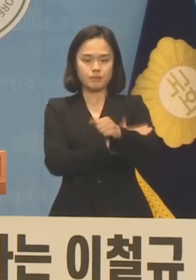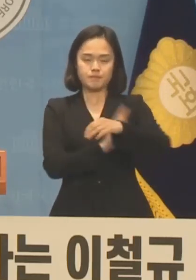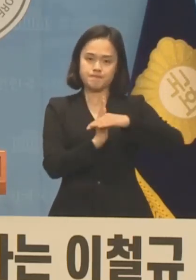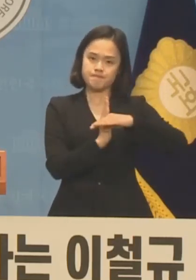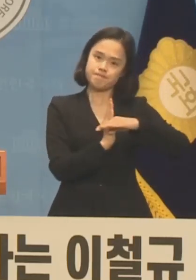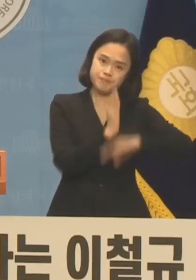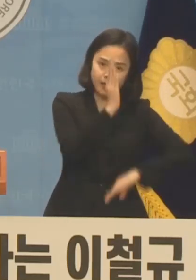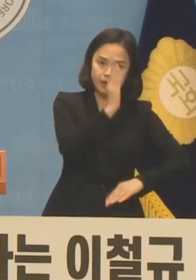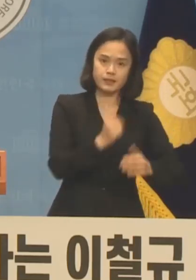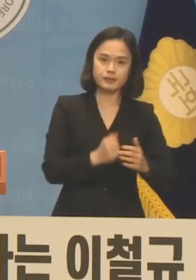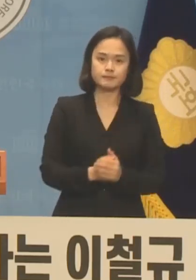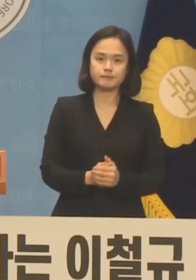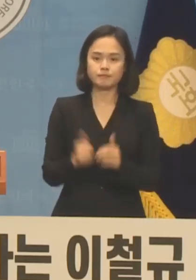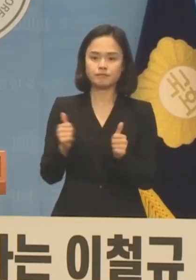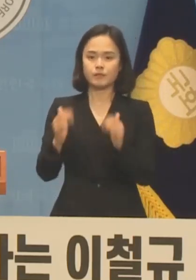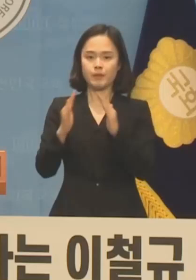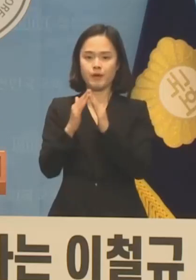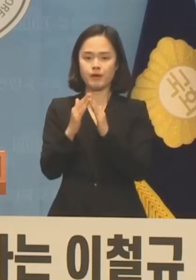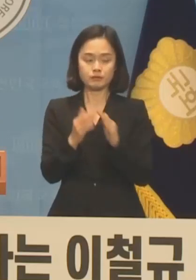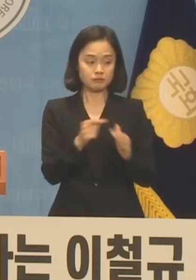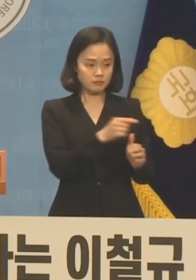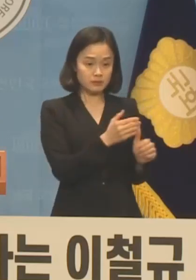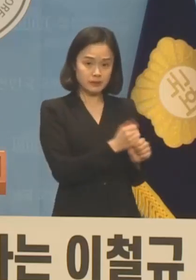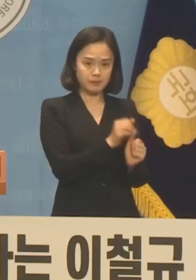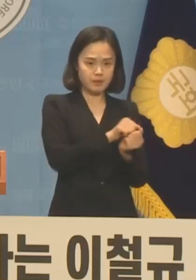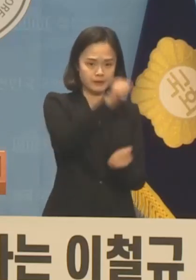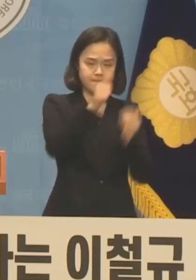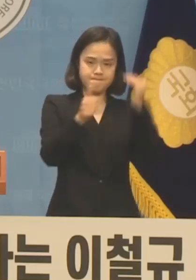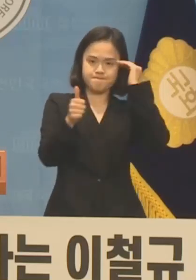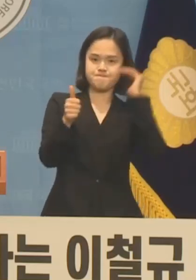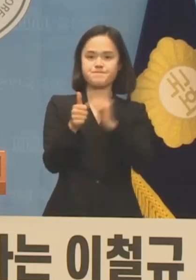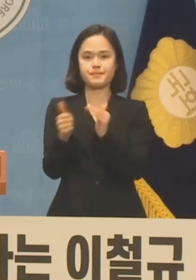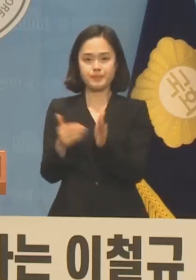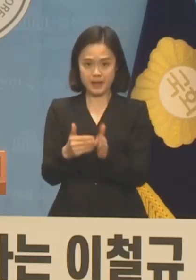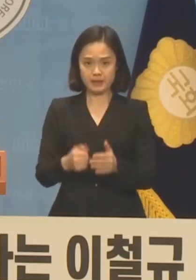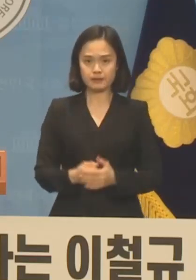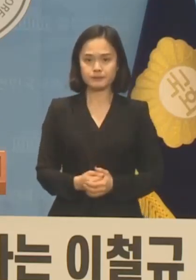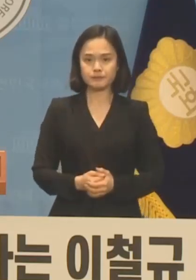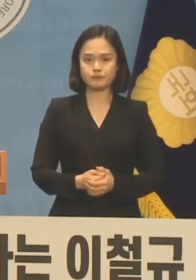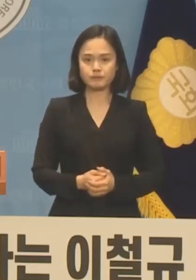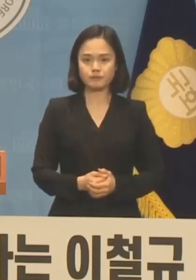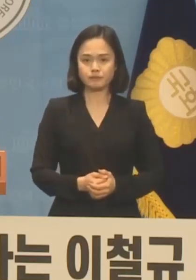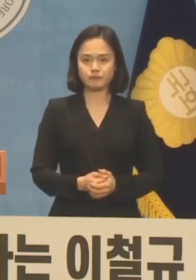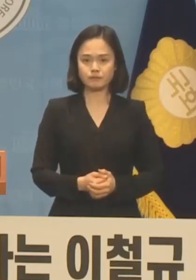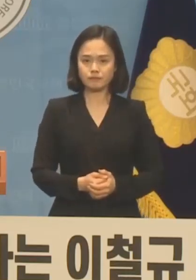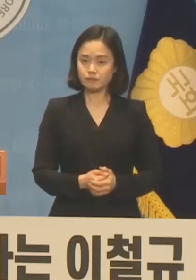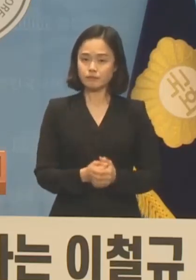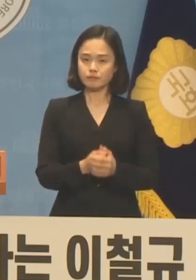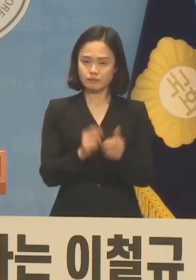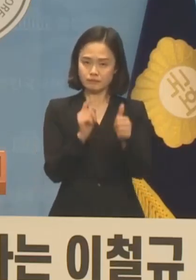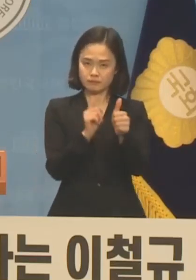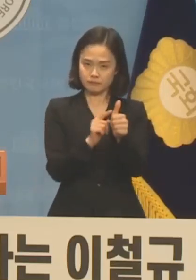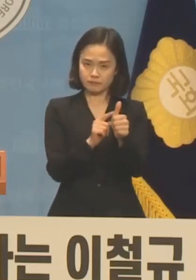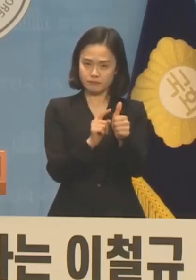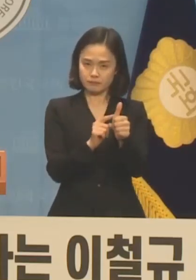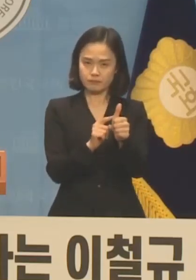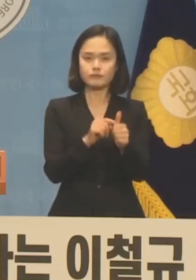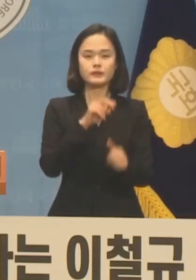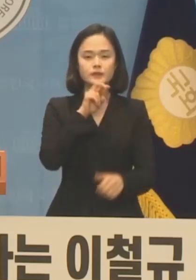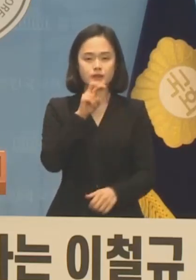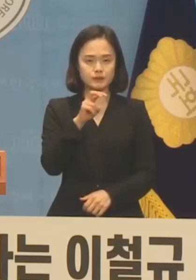발부된 체포영장의 집행을 방해한 혐의가 있습니다. 특히 20대부터 3선 국회의원인 피고발인